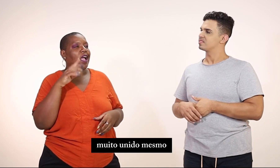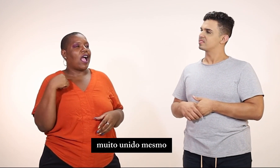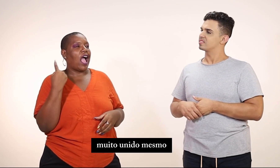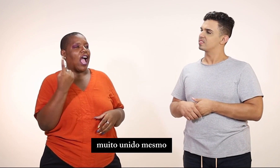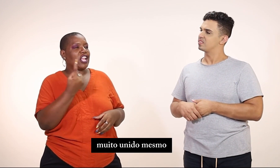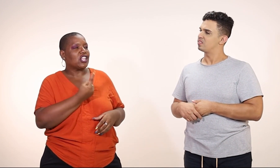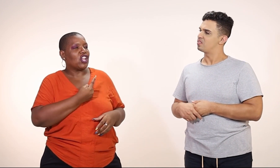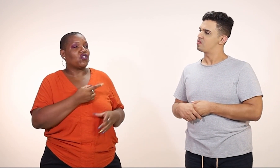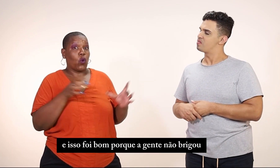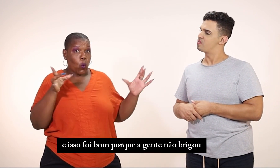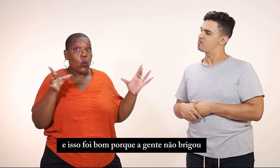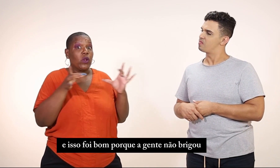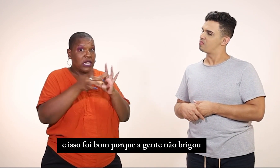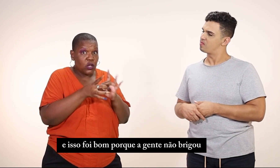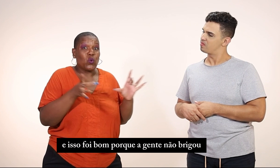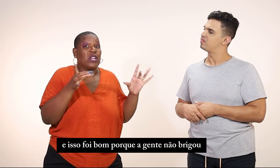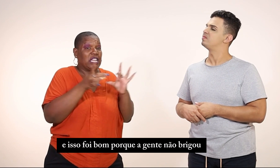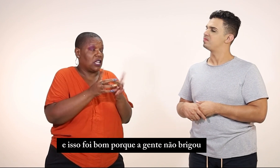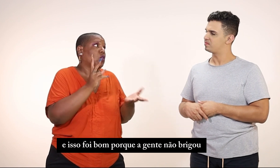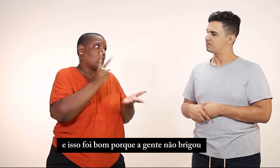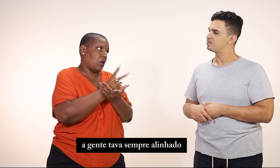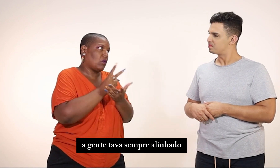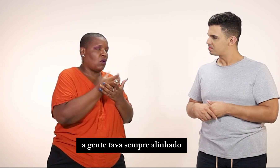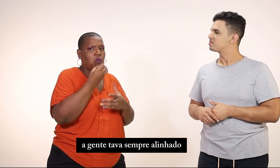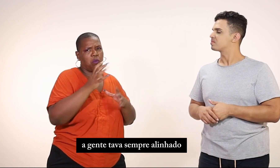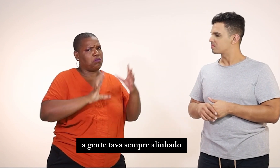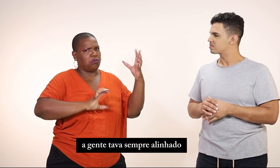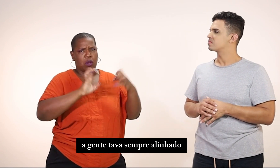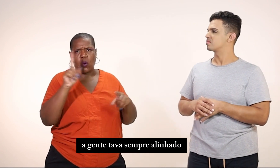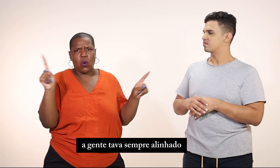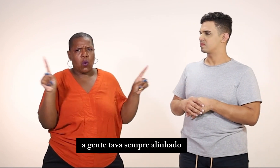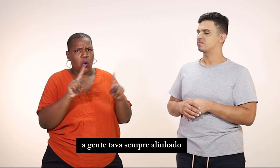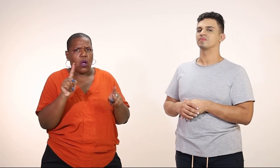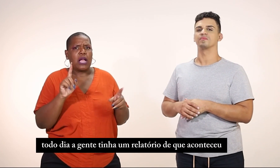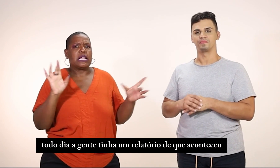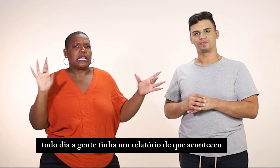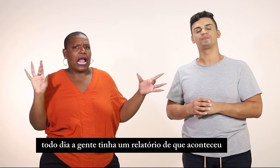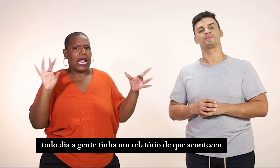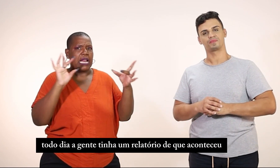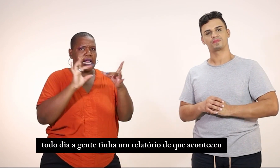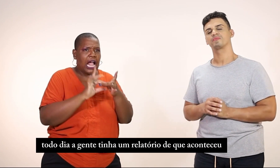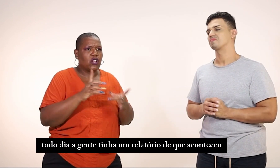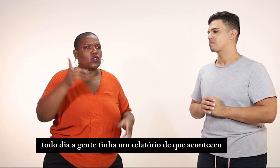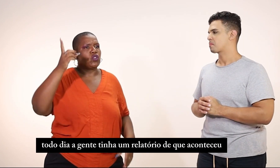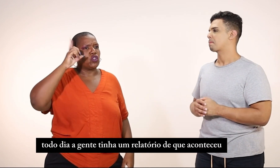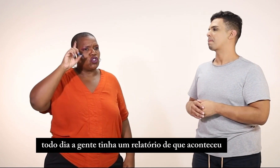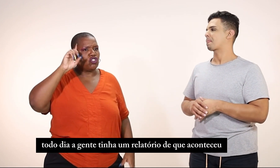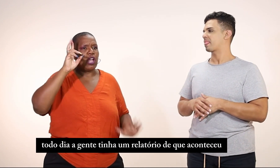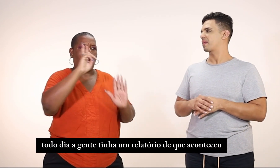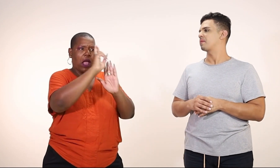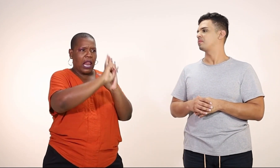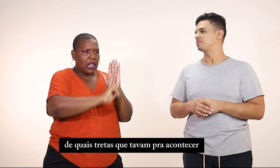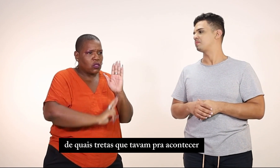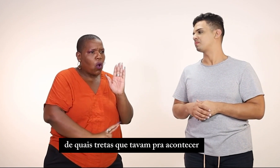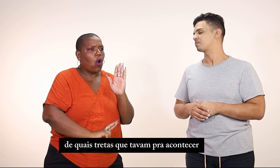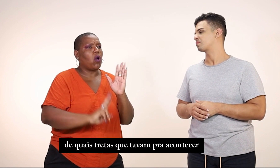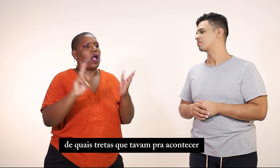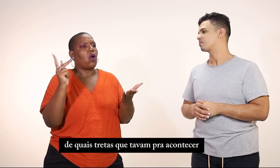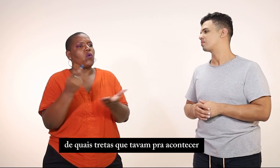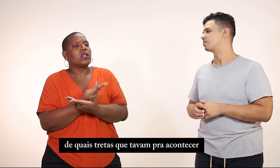unido mesmo. E isso foi bom, porque a gente não brigou, a gente estava sempre alinhado. Todo dia a gente tinha um relatório do que aconteceu, de quais tretas que